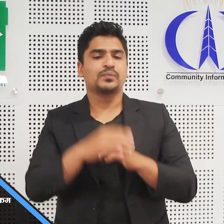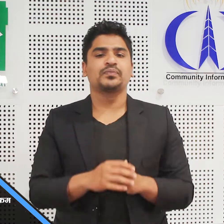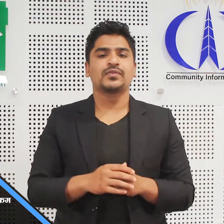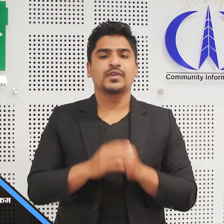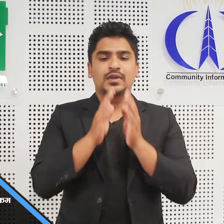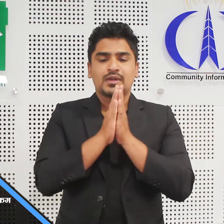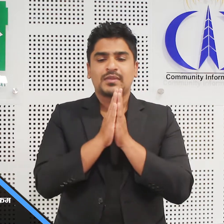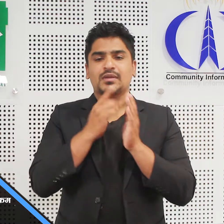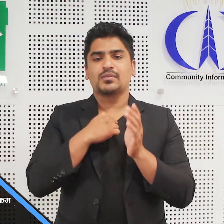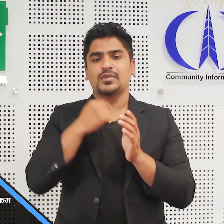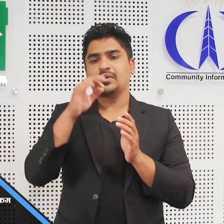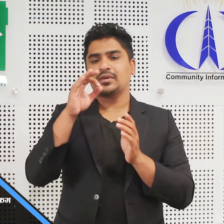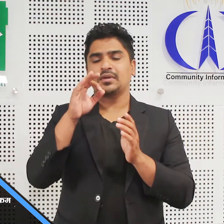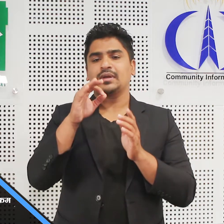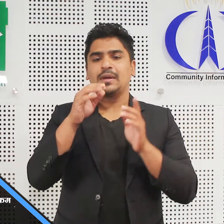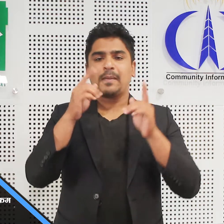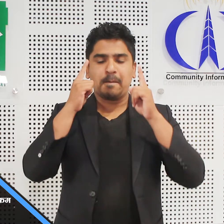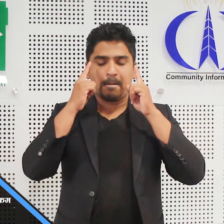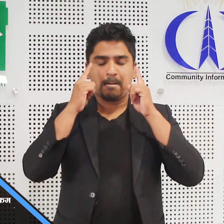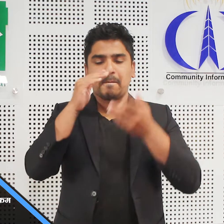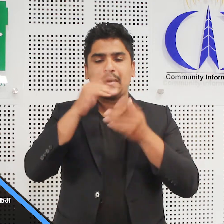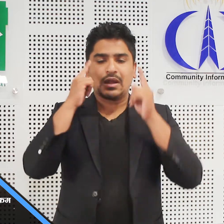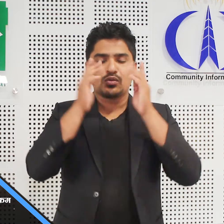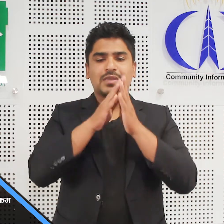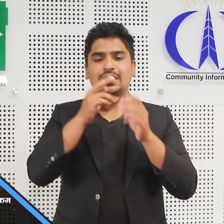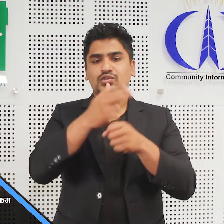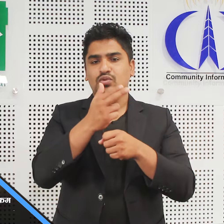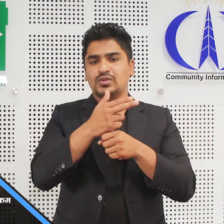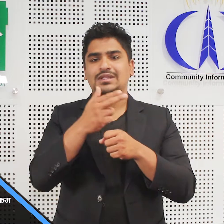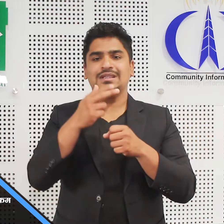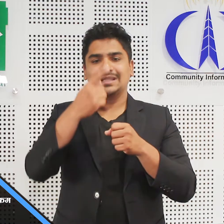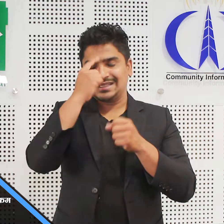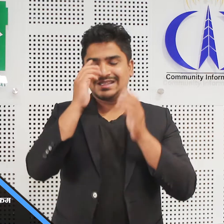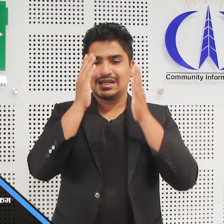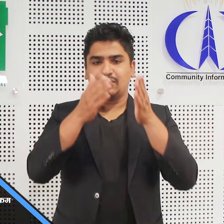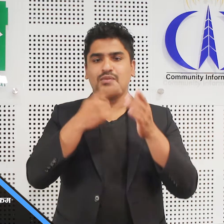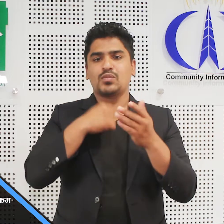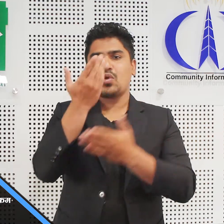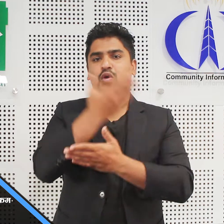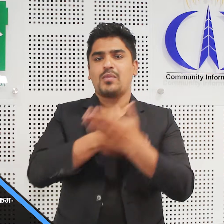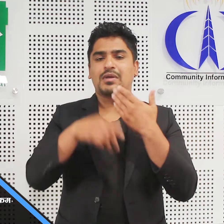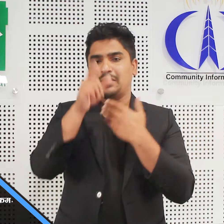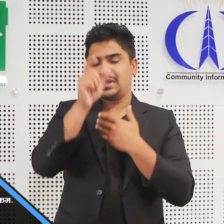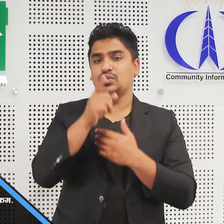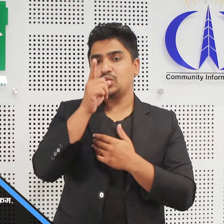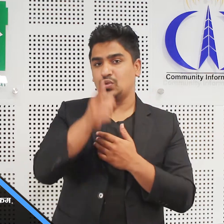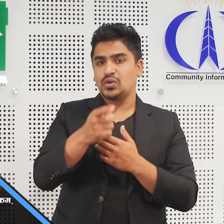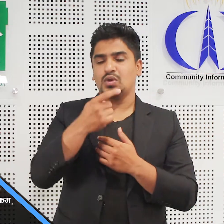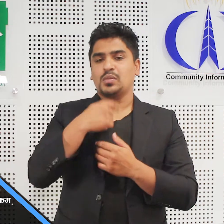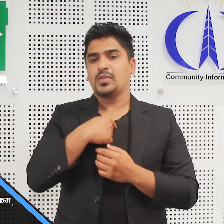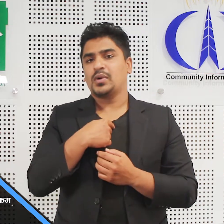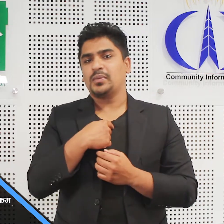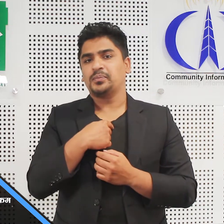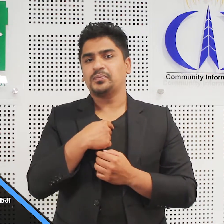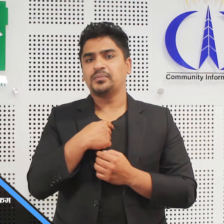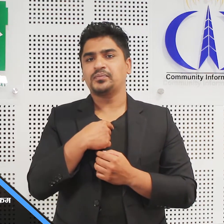नमस्कार, मुरेक नाम बाल कुमारी चौधरी, ठेकाना टिकापुर एक शिवनगर। मै अपाङ्ग हुइल व्यक्ति हुइटु अनि मै अब नास्ता